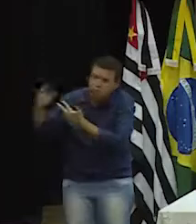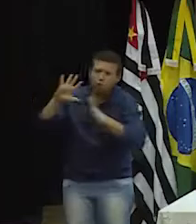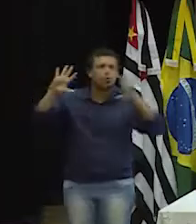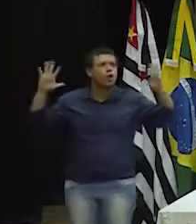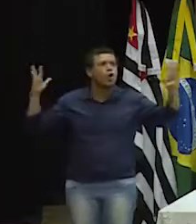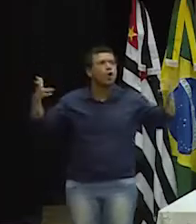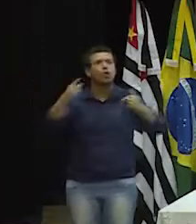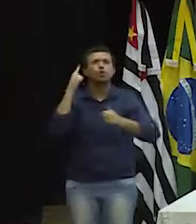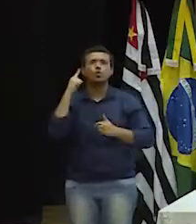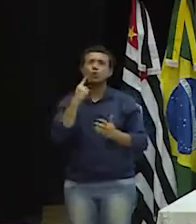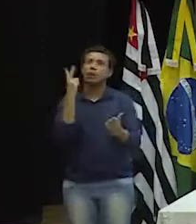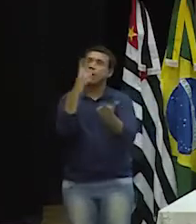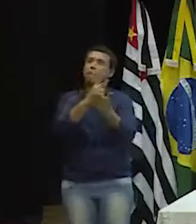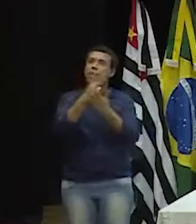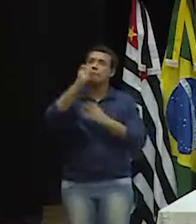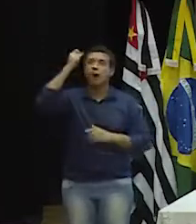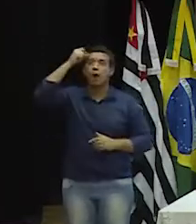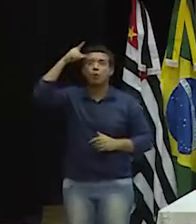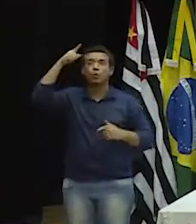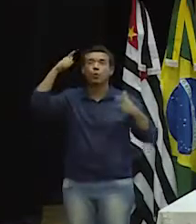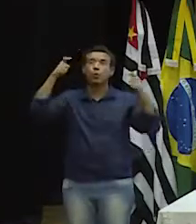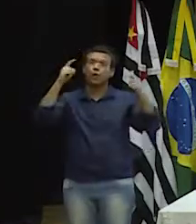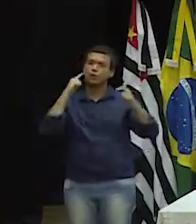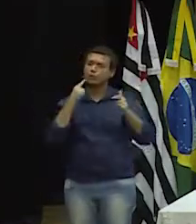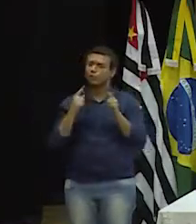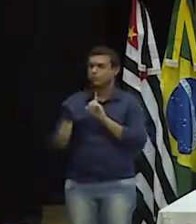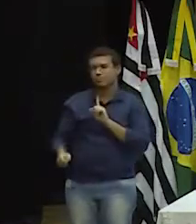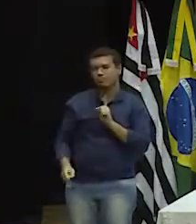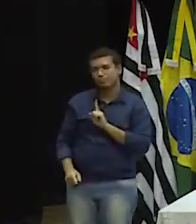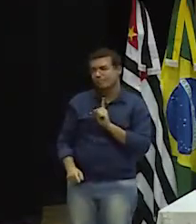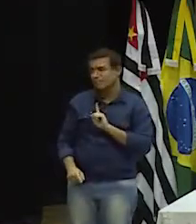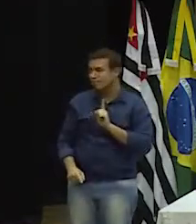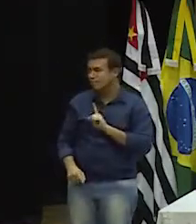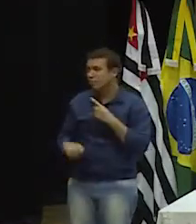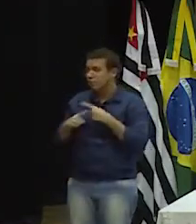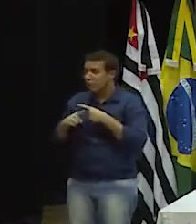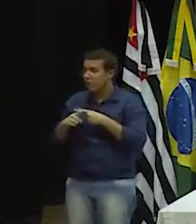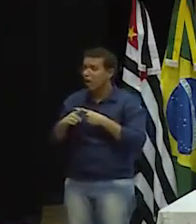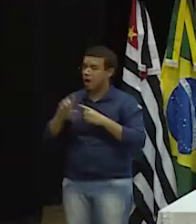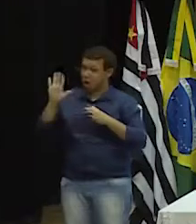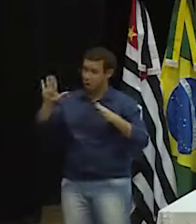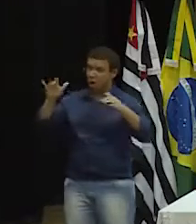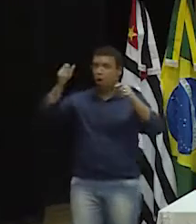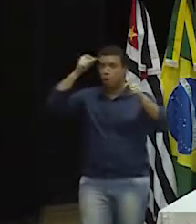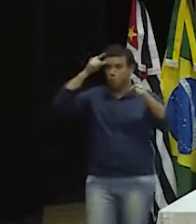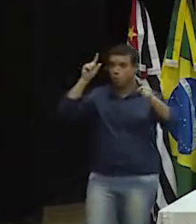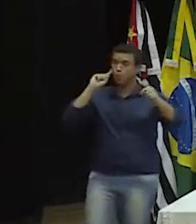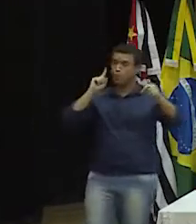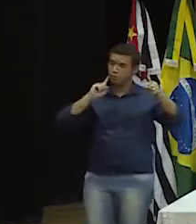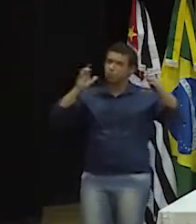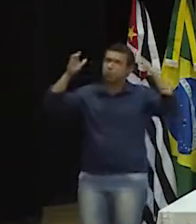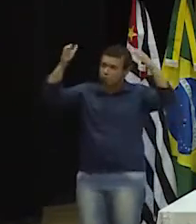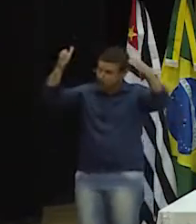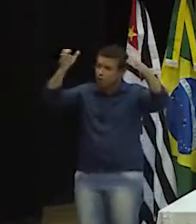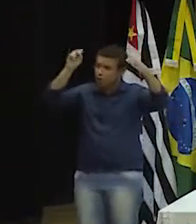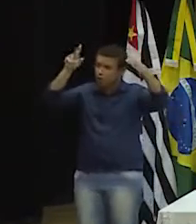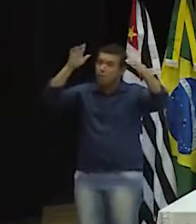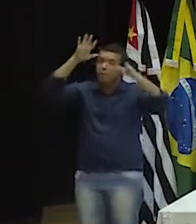cultura surda pode ter uma compreensão diferente, como se todo surdo tivesse uma mesma cultura. Então, existe